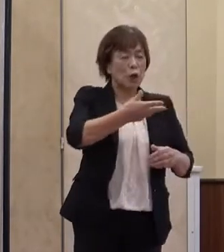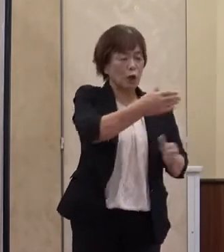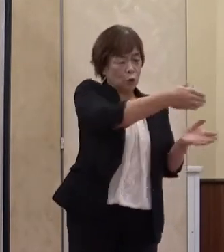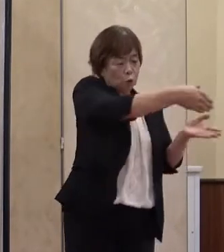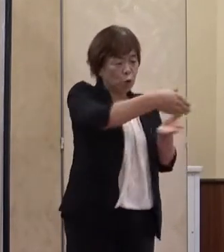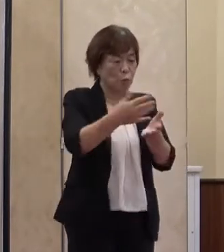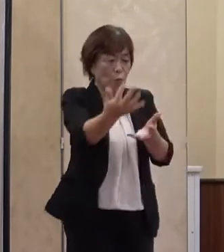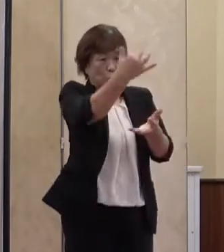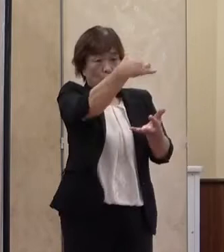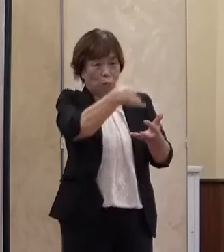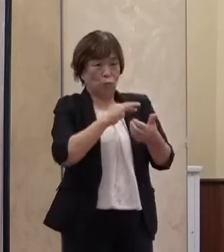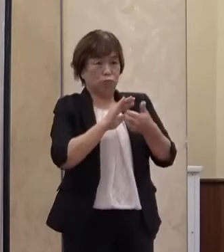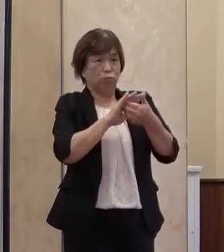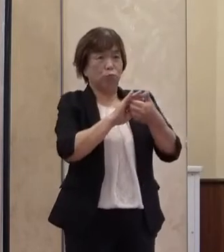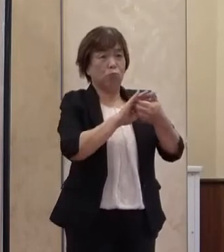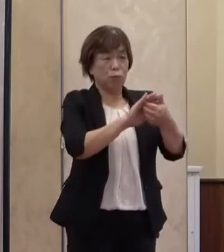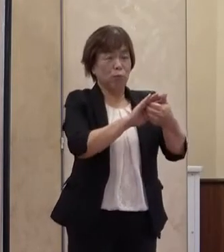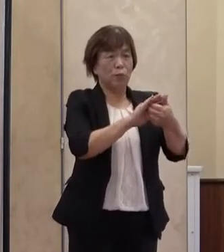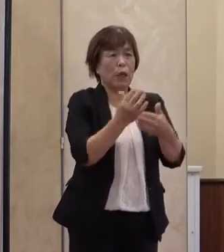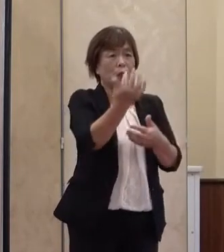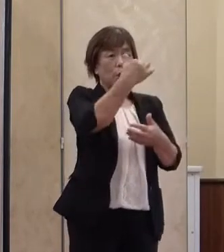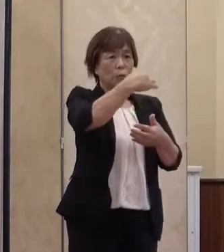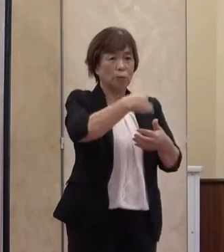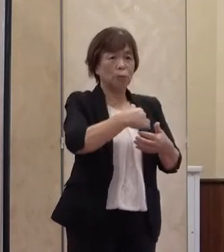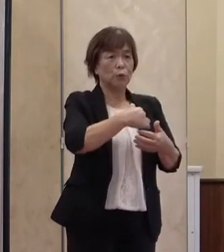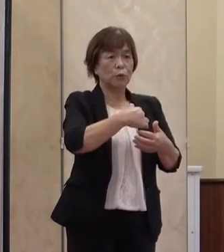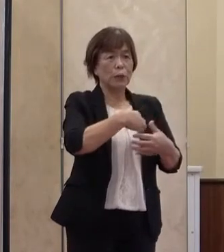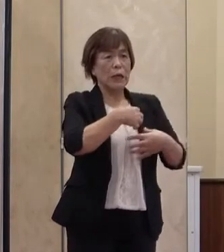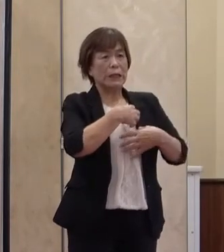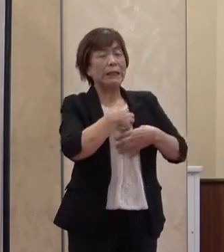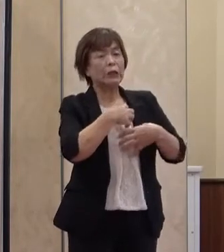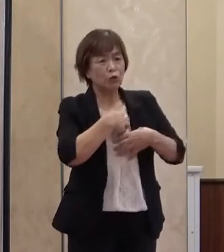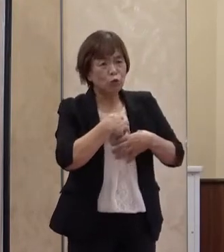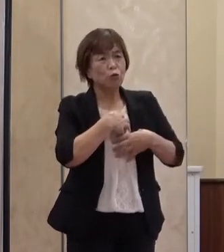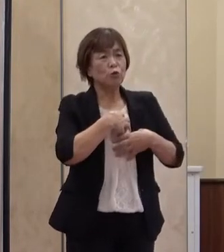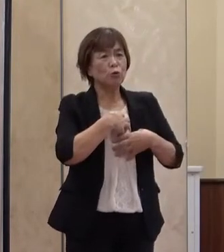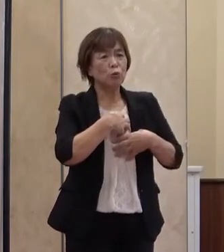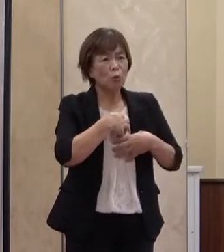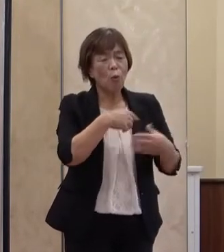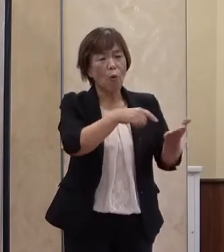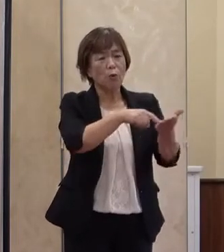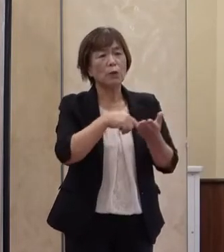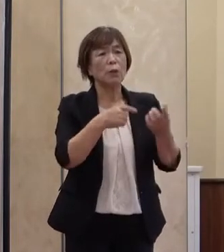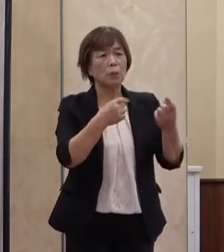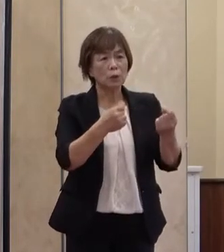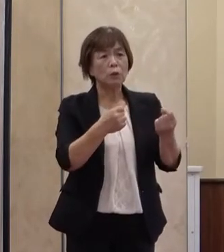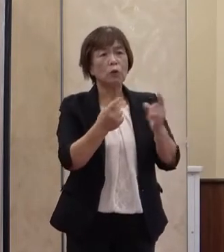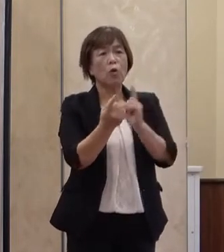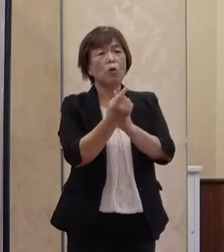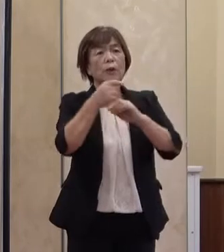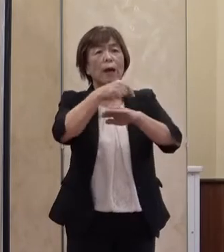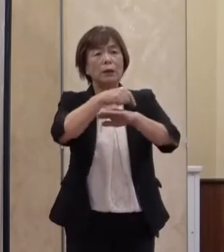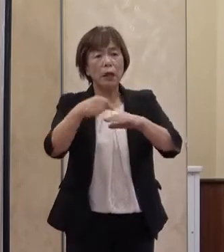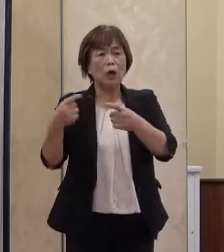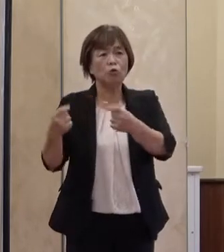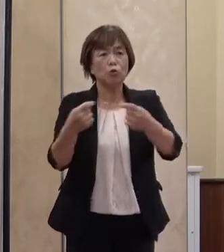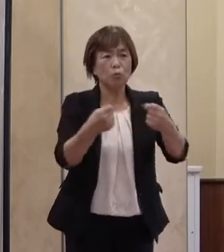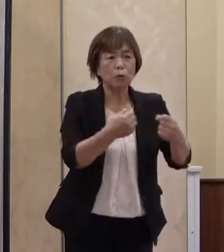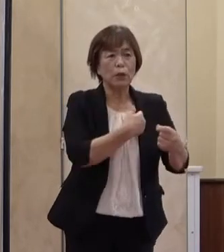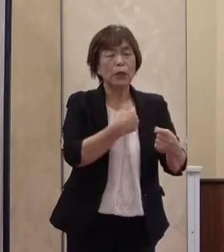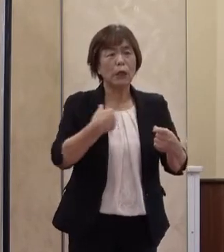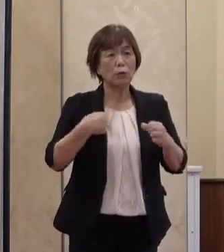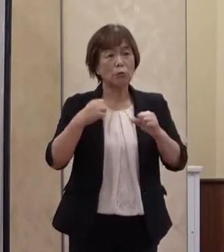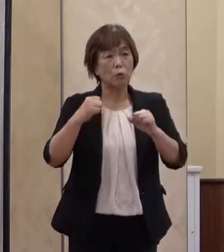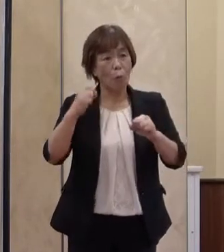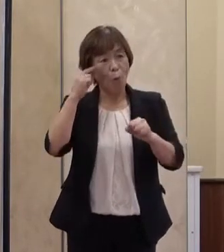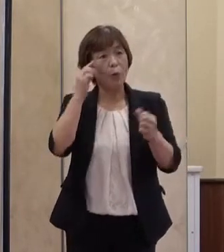って、被害が出るというリスクを指摘なさっているんですが、この対策はもう十分だというふうにお考えなんでしょうか。